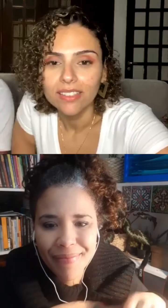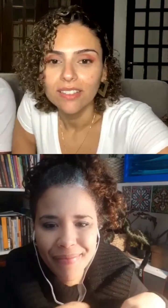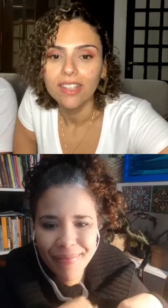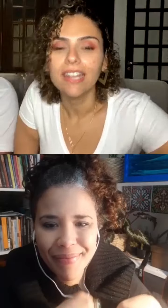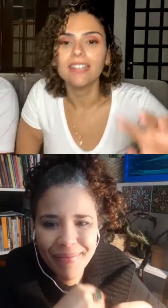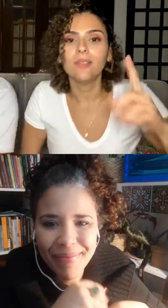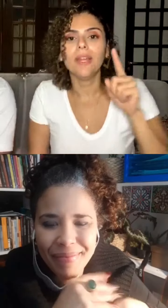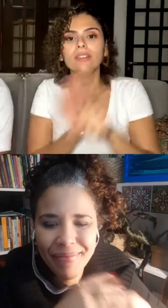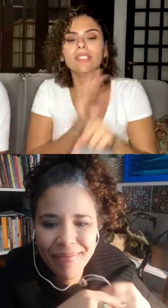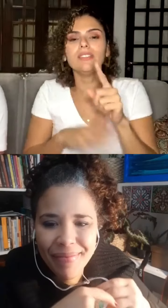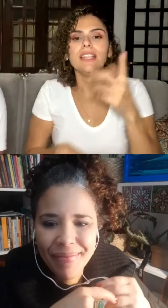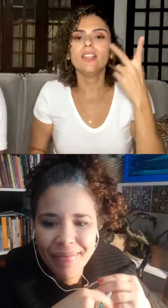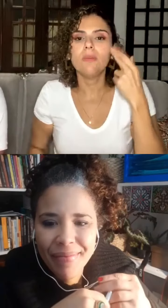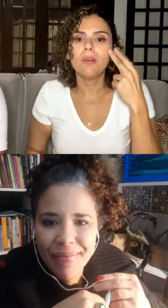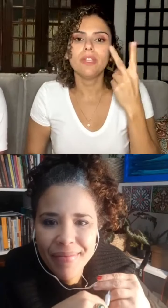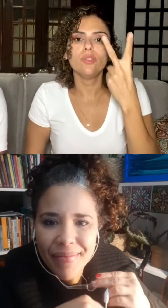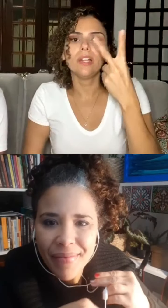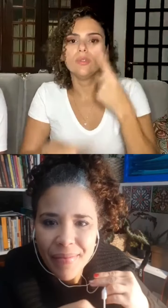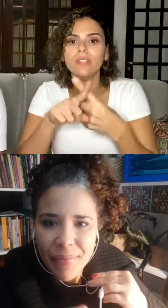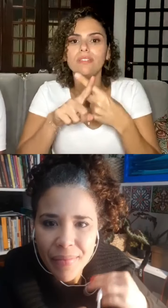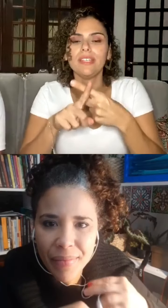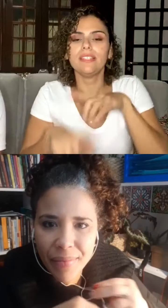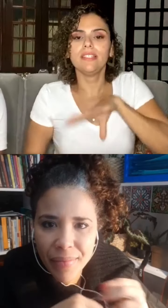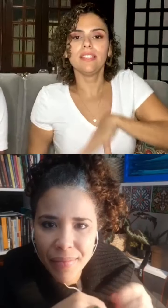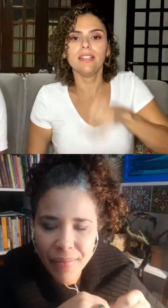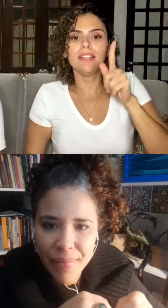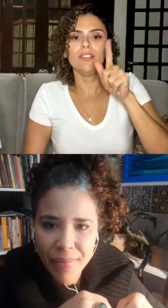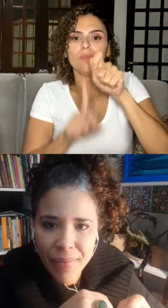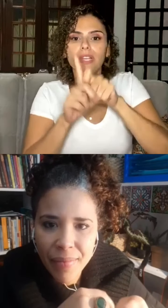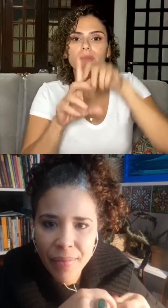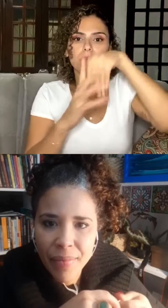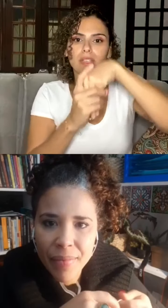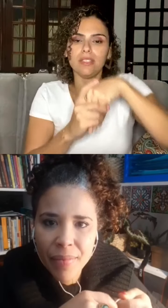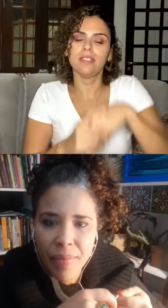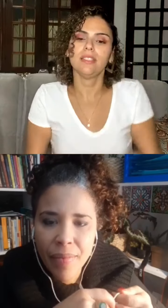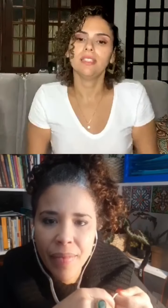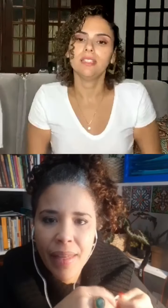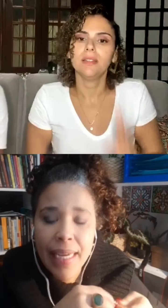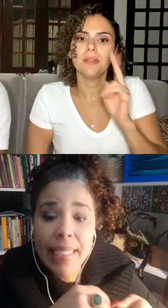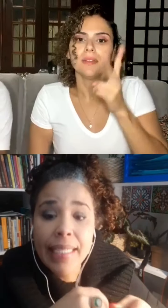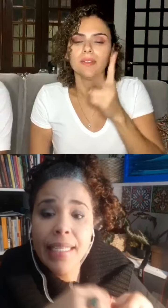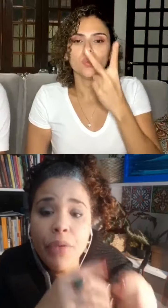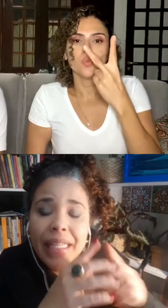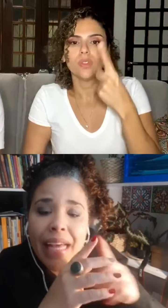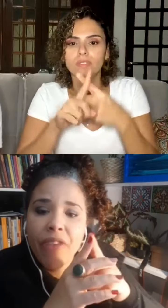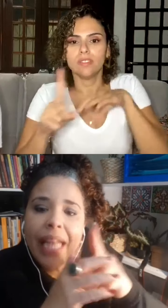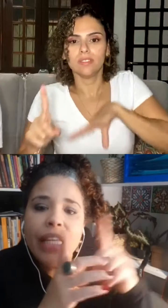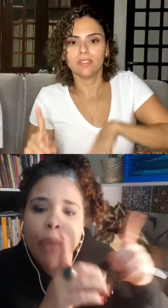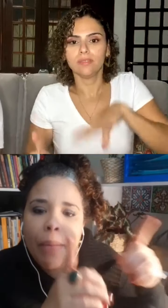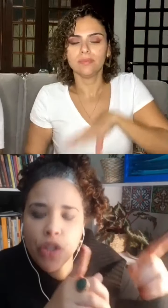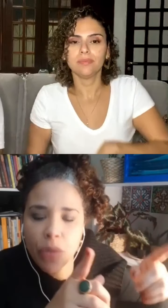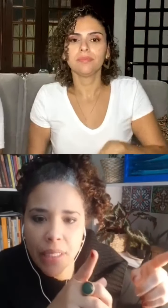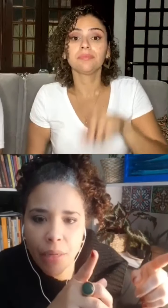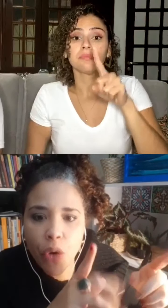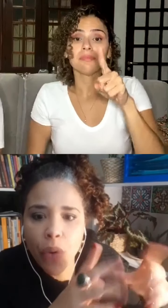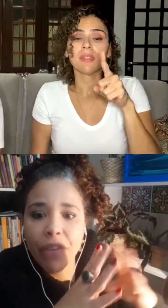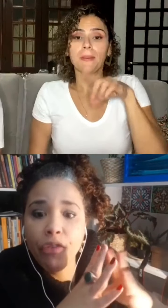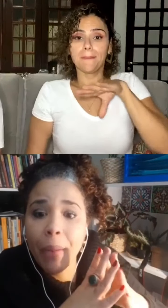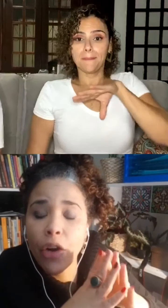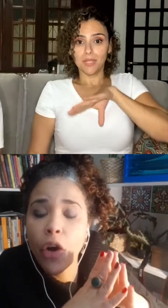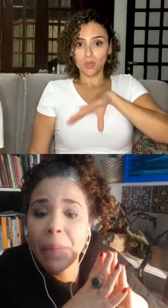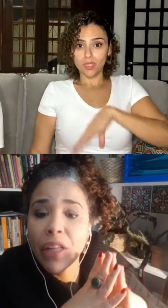Ô, Érica, estão perguntando se é normal menstruar 2 vezes dentro do mesmo mês. Se o intervalo entre uma menstruação e outra